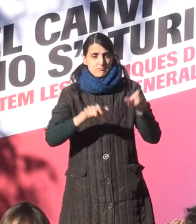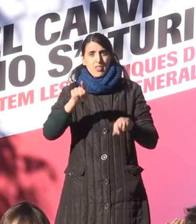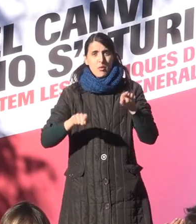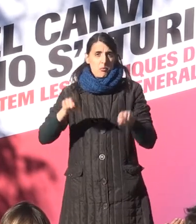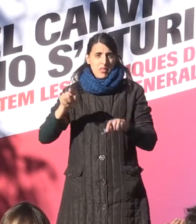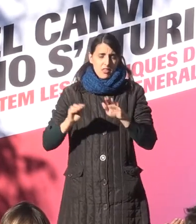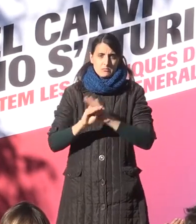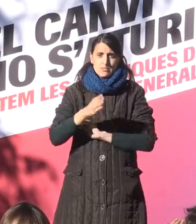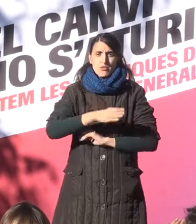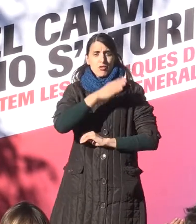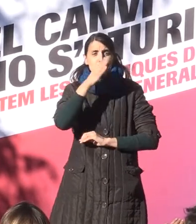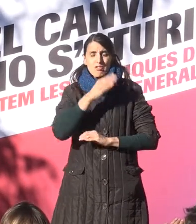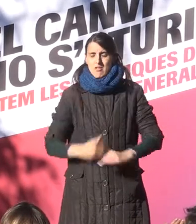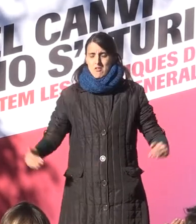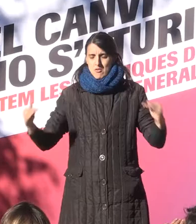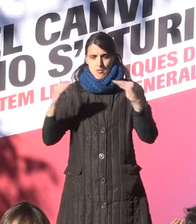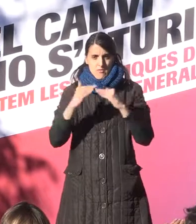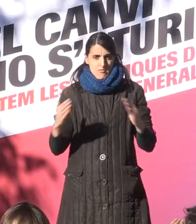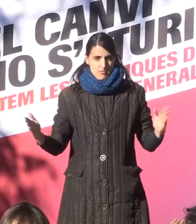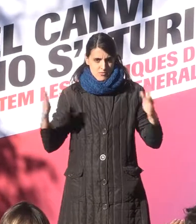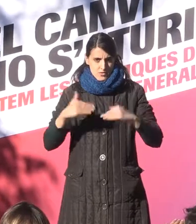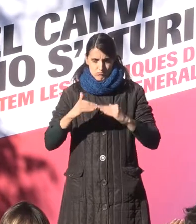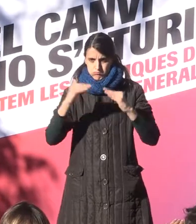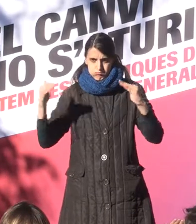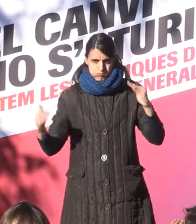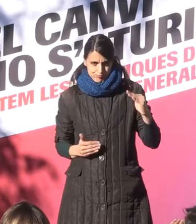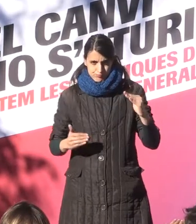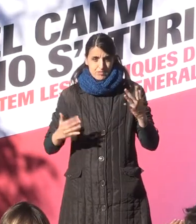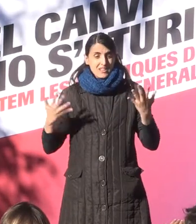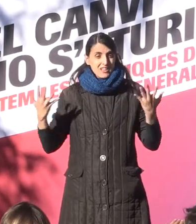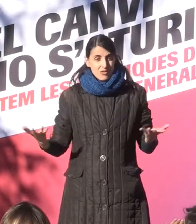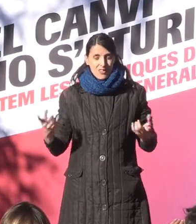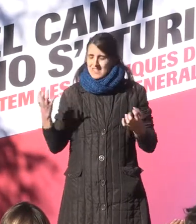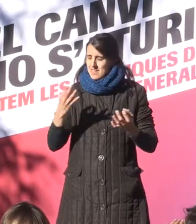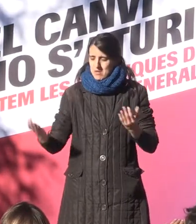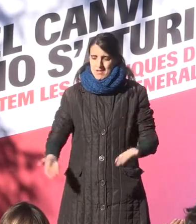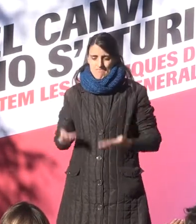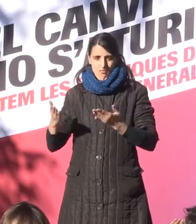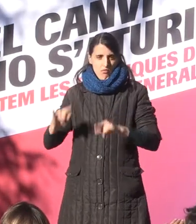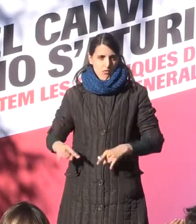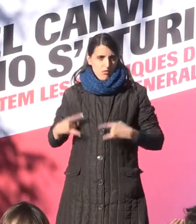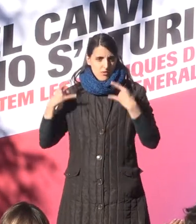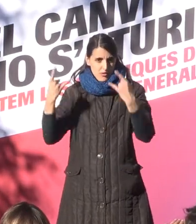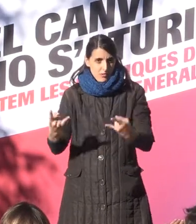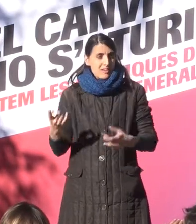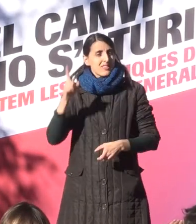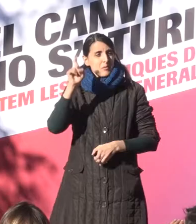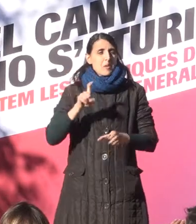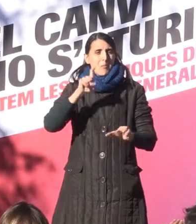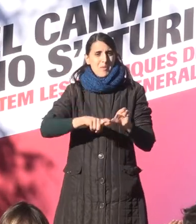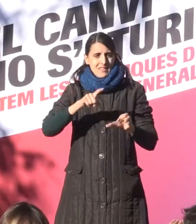y eso la única forma de resolverlo es compensando y haciendo que participen activamente en la vida política